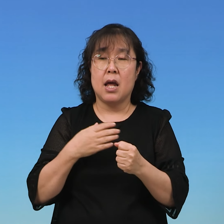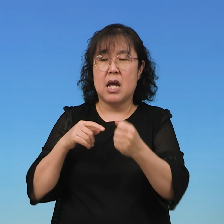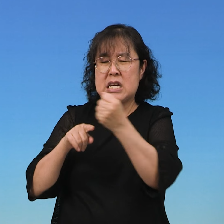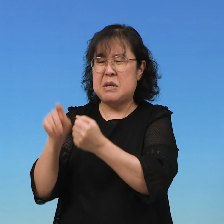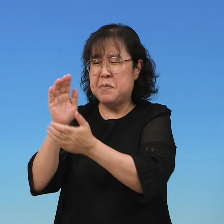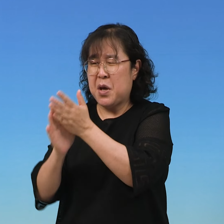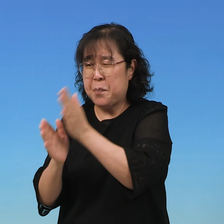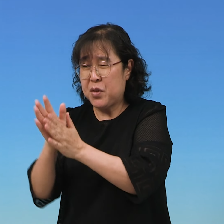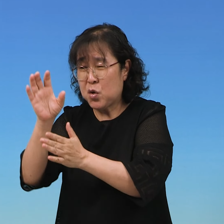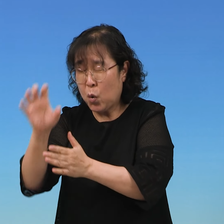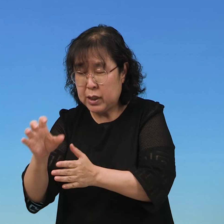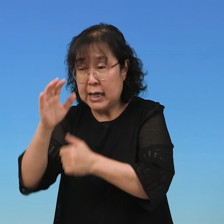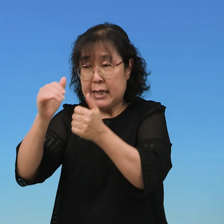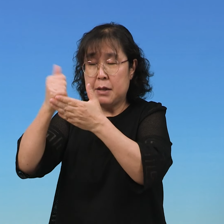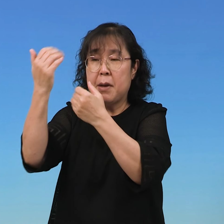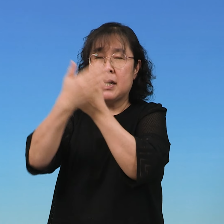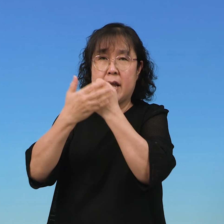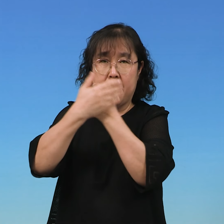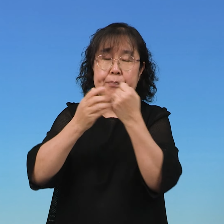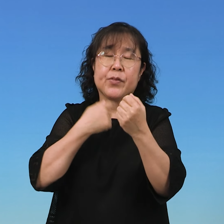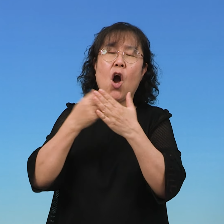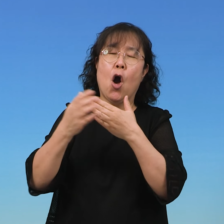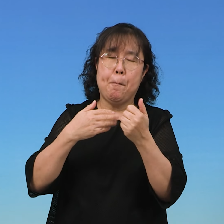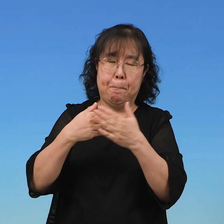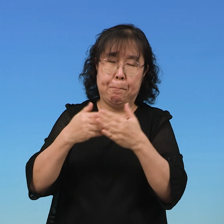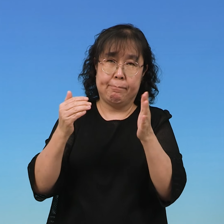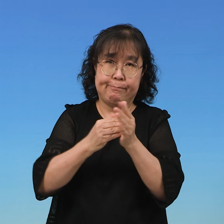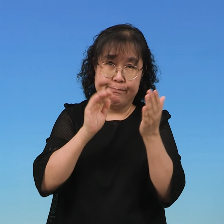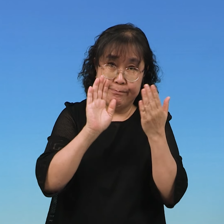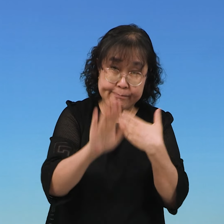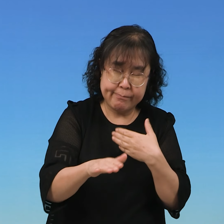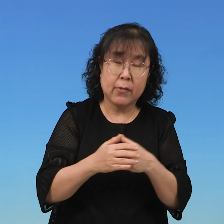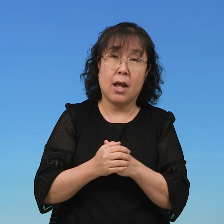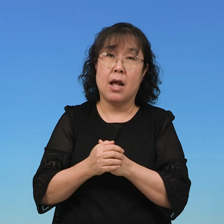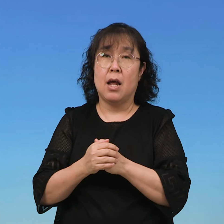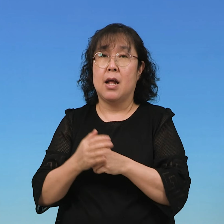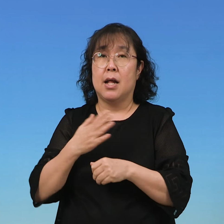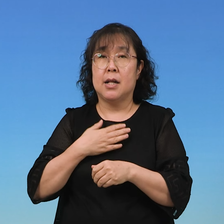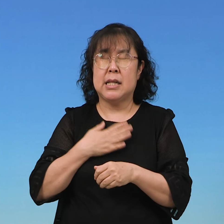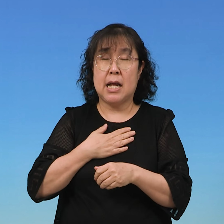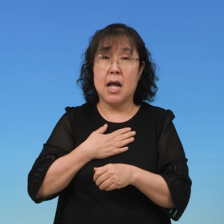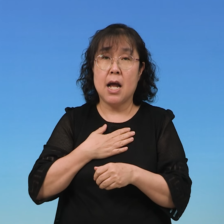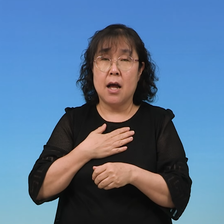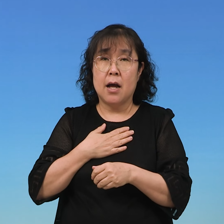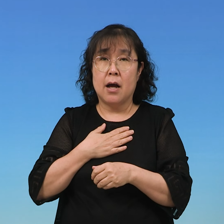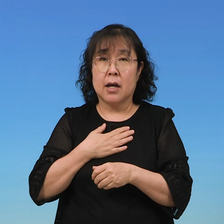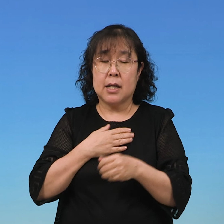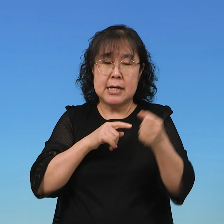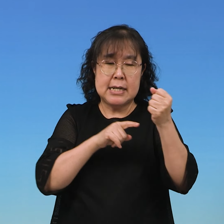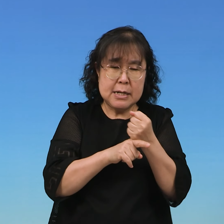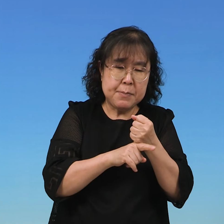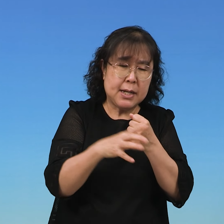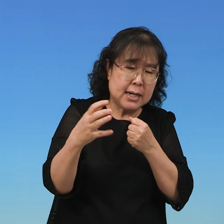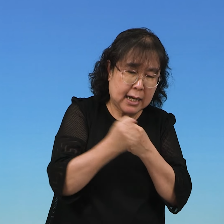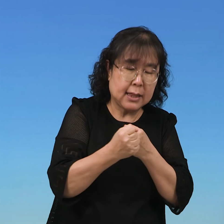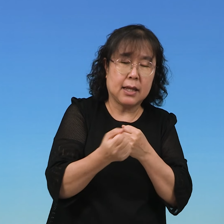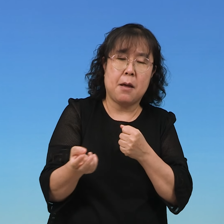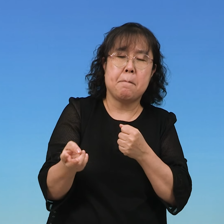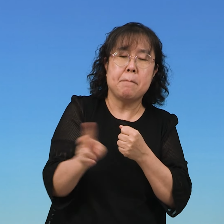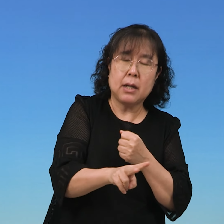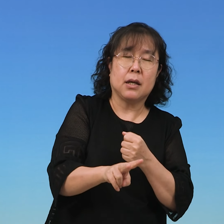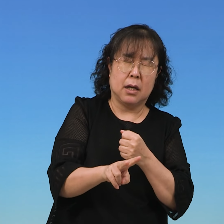믿습니다. 그 변화는 하나님의 은혜로 자기가 하는 거예요. 모든 사람이 어이구 그렇게 고생을 했어요,